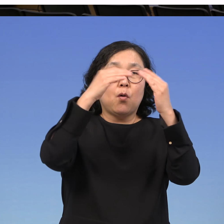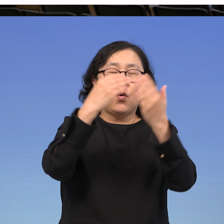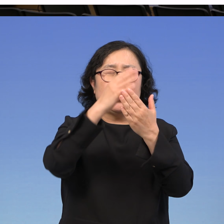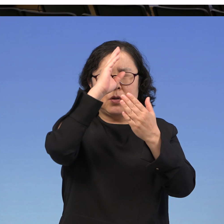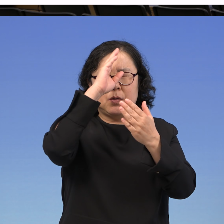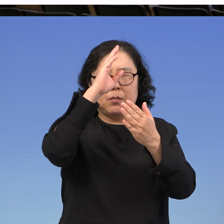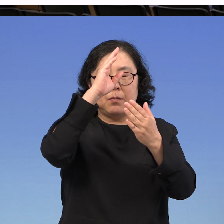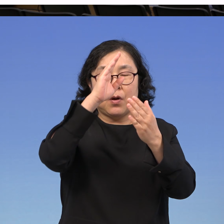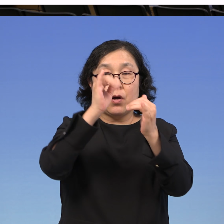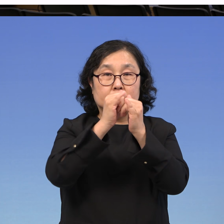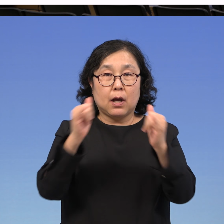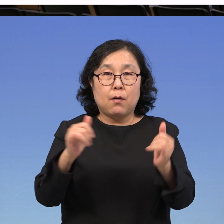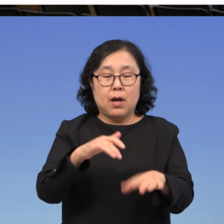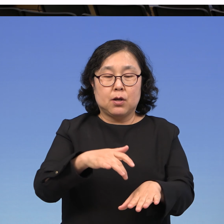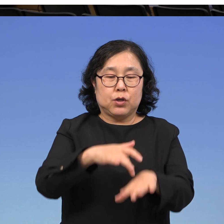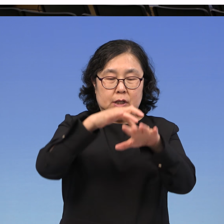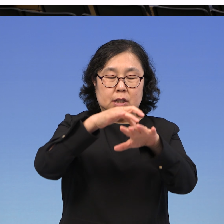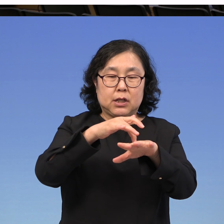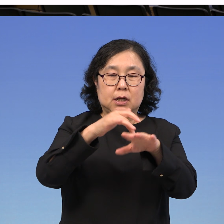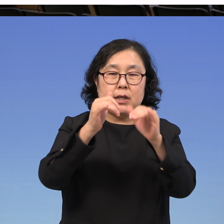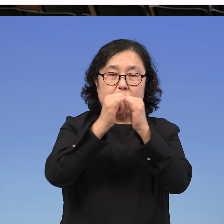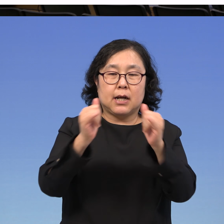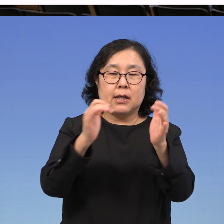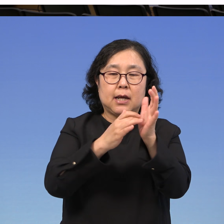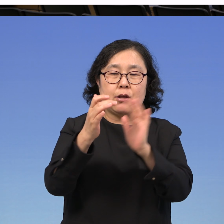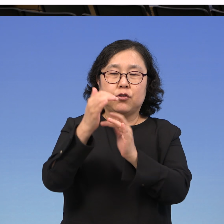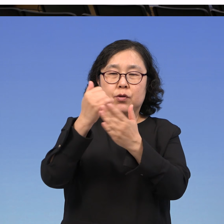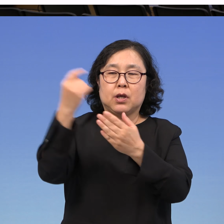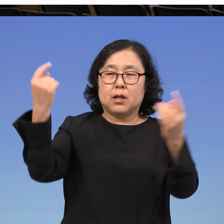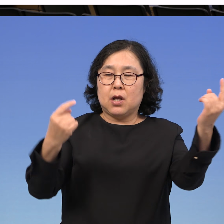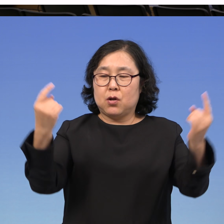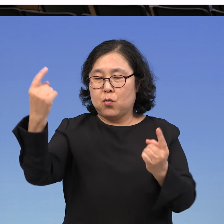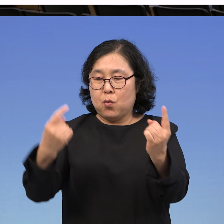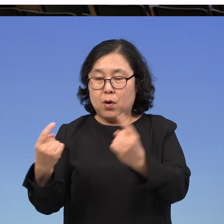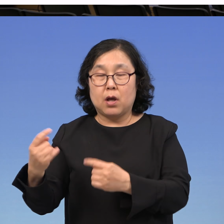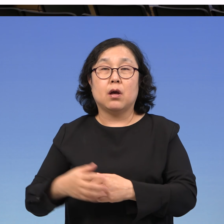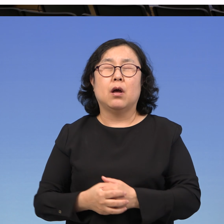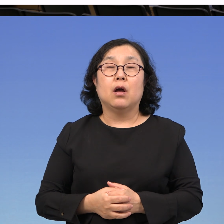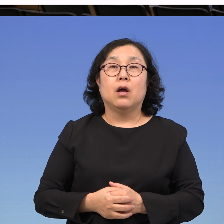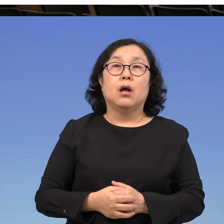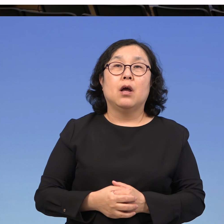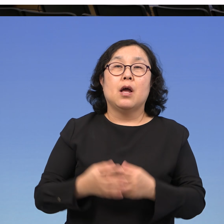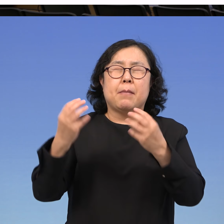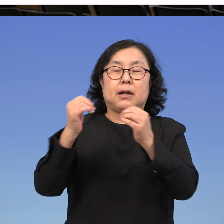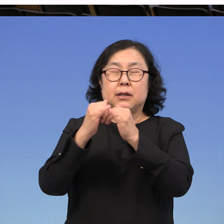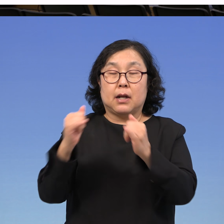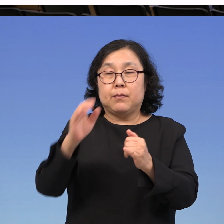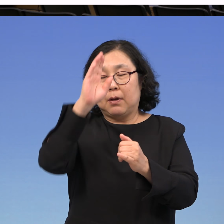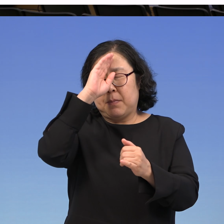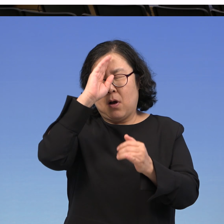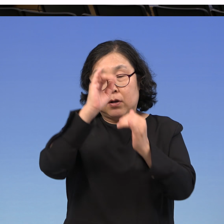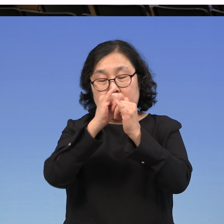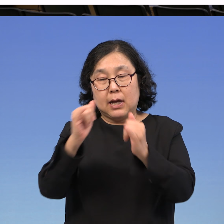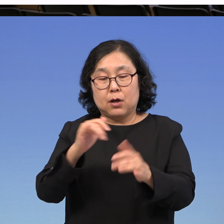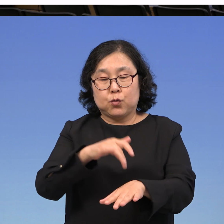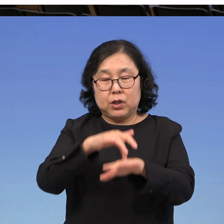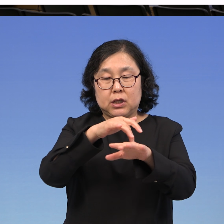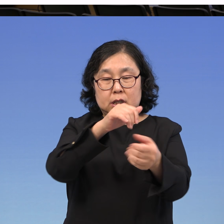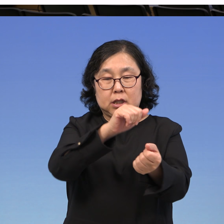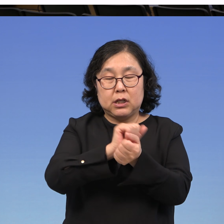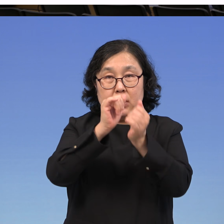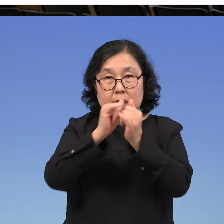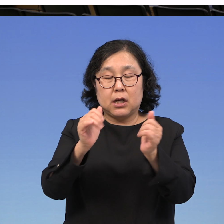때에 모든 병자와 귀신들린 자를 예수께 데려온 이 지금 많은 사람들이 병자들을 귀신들린 자들을